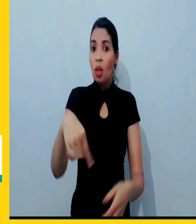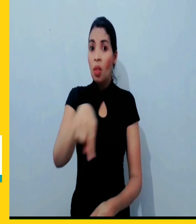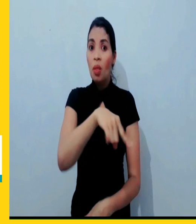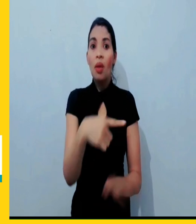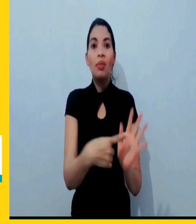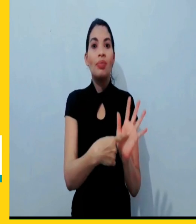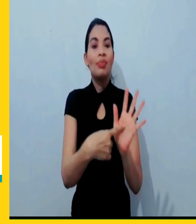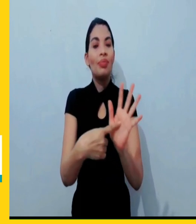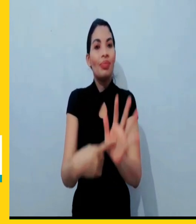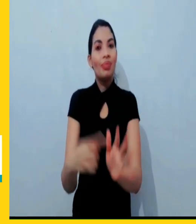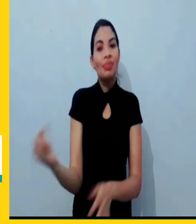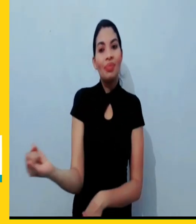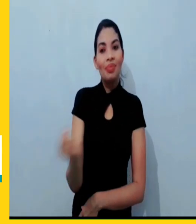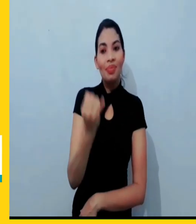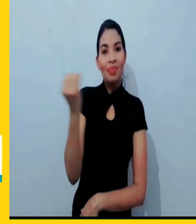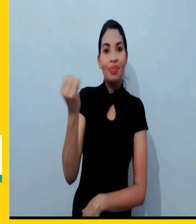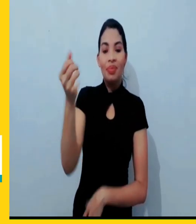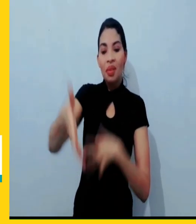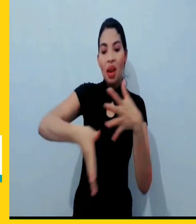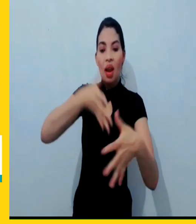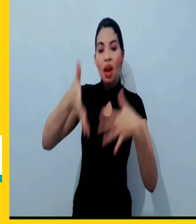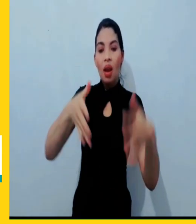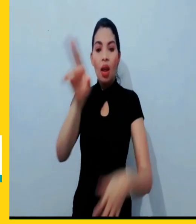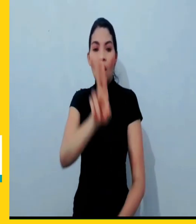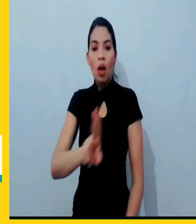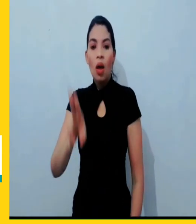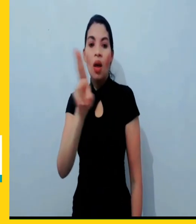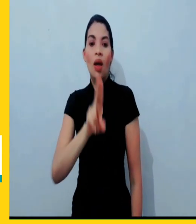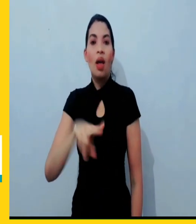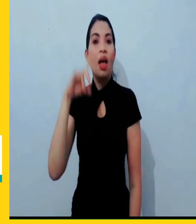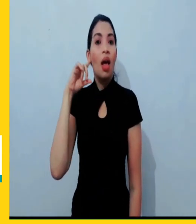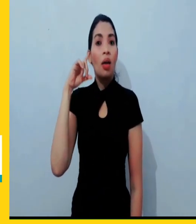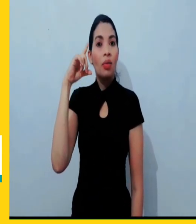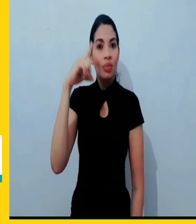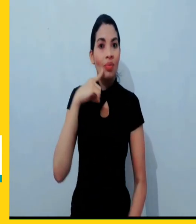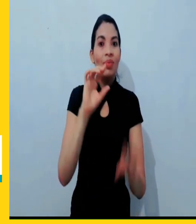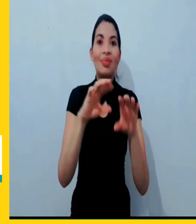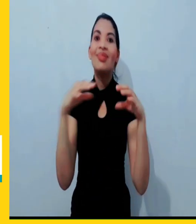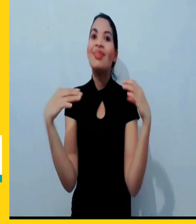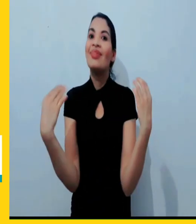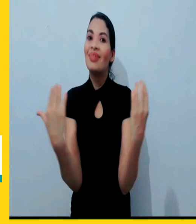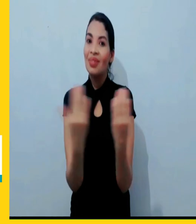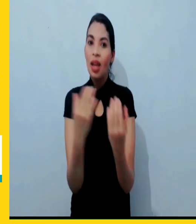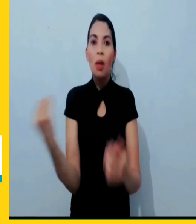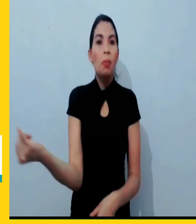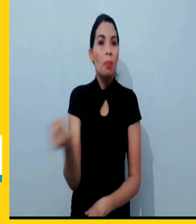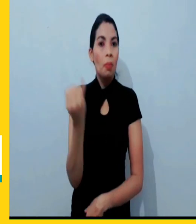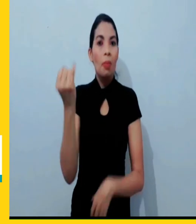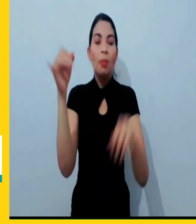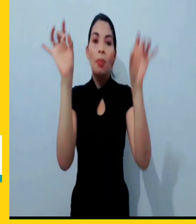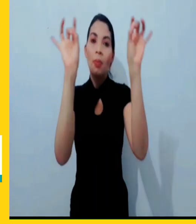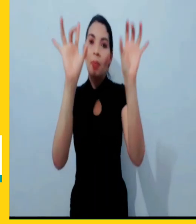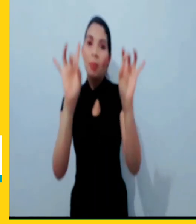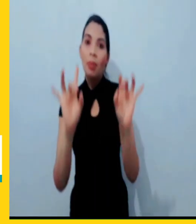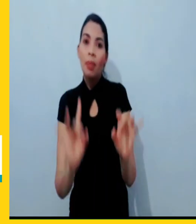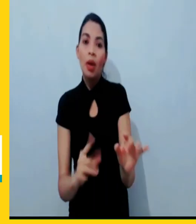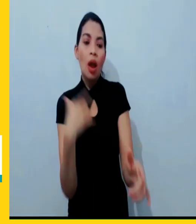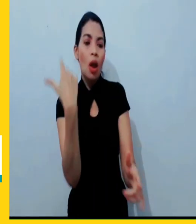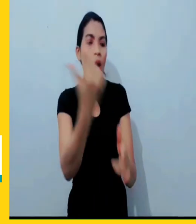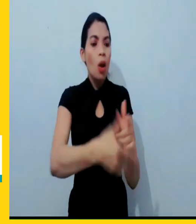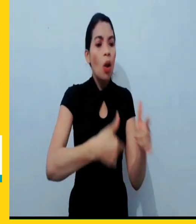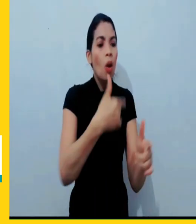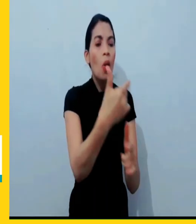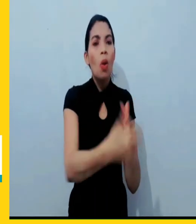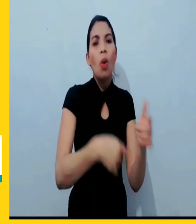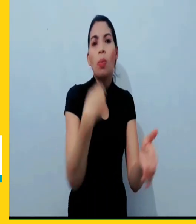Nesta seção, enfatiza a importância e o uso da língua de sinais para a comunidade surda, a